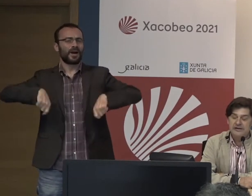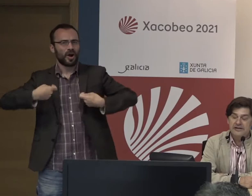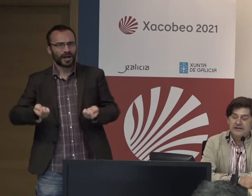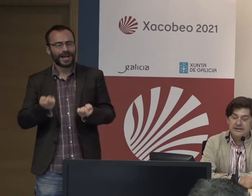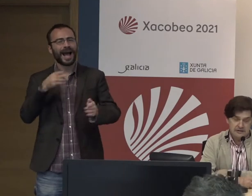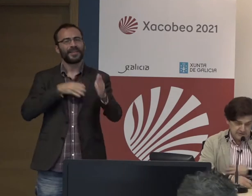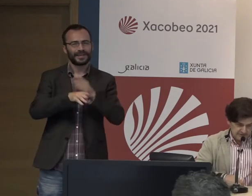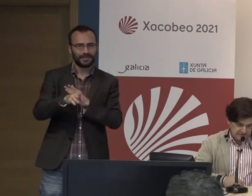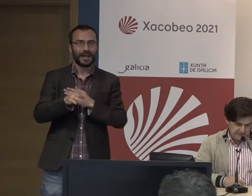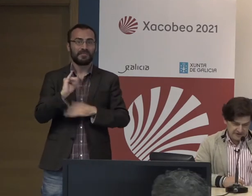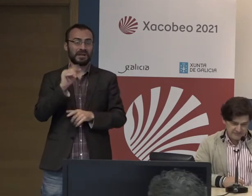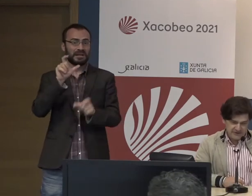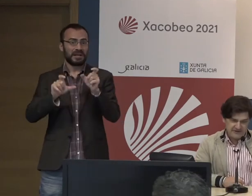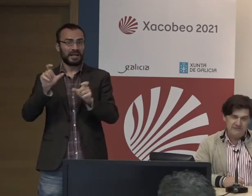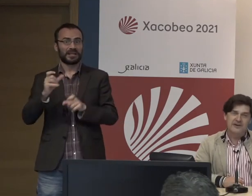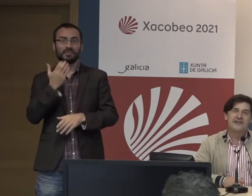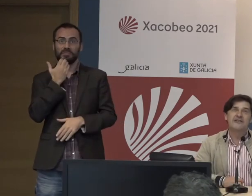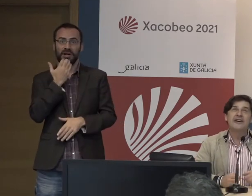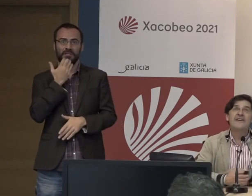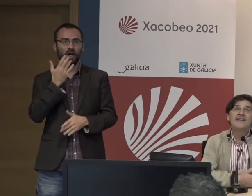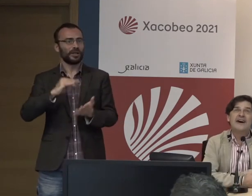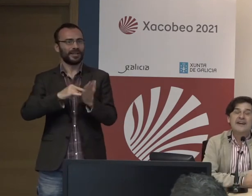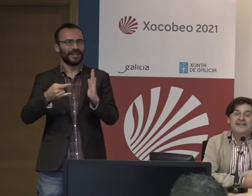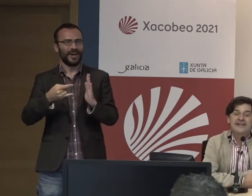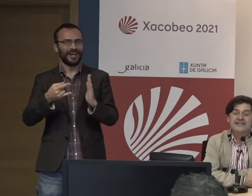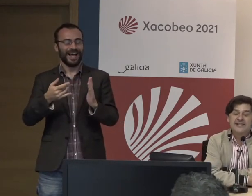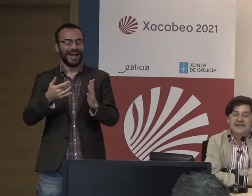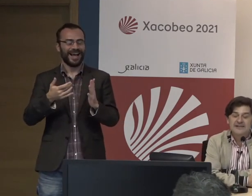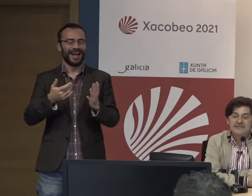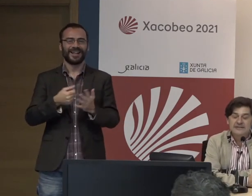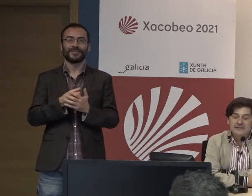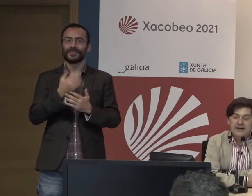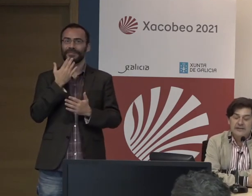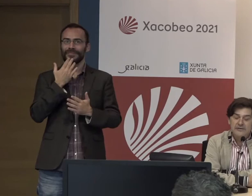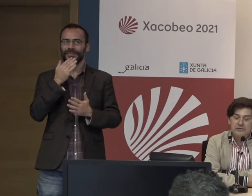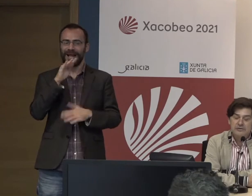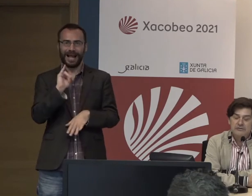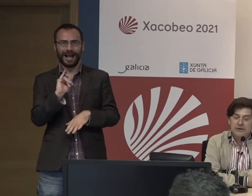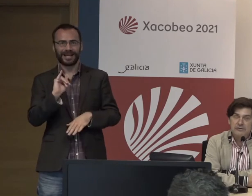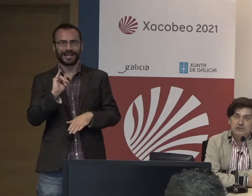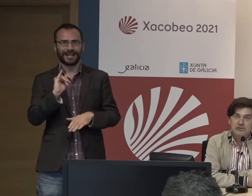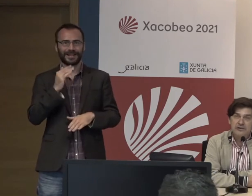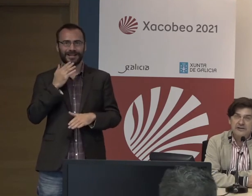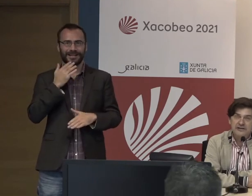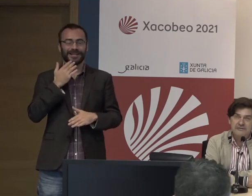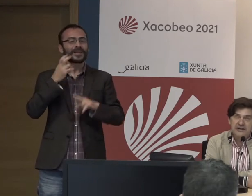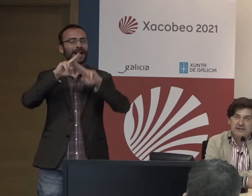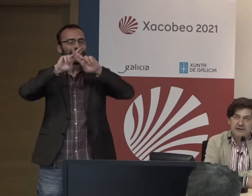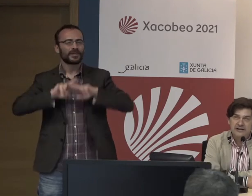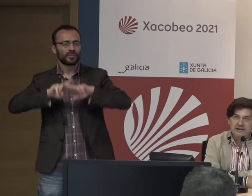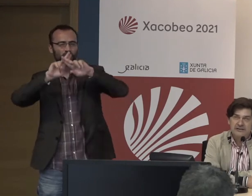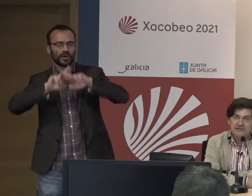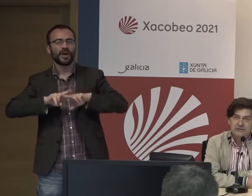Hay gente que está, bueno, ya empieza a funcionar la tecnología, hay gente que está haciendo un previo estudio de